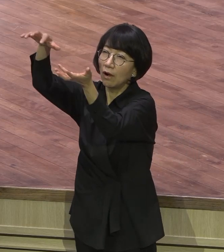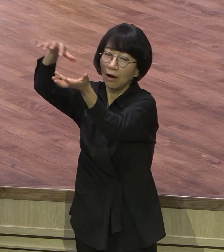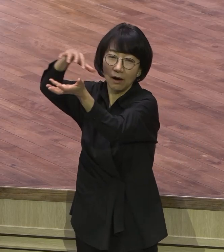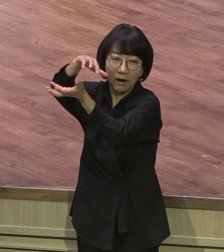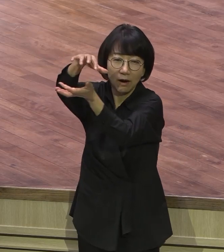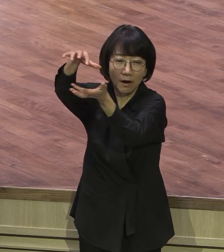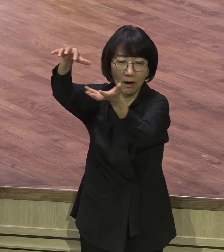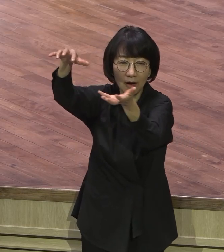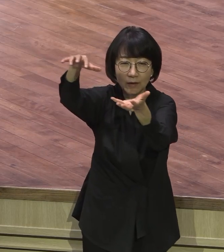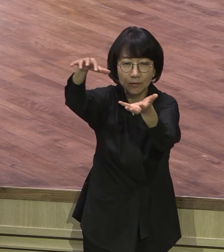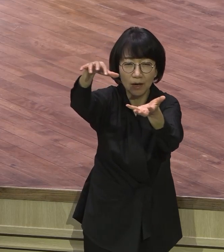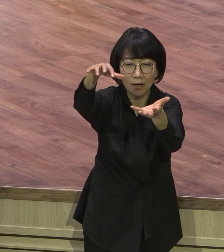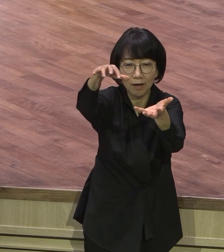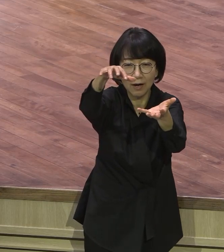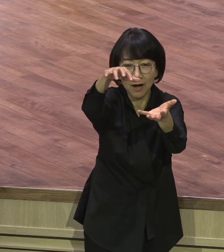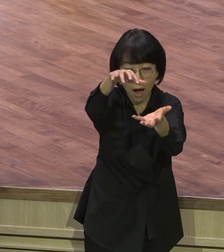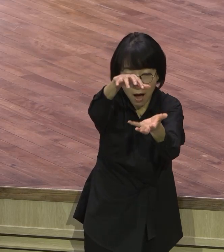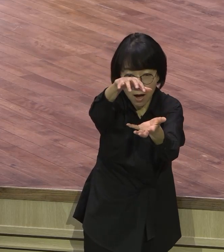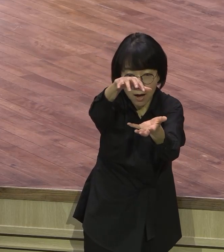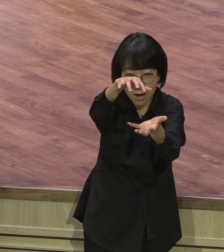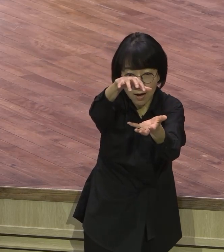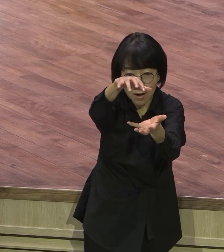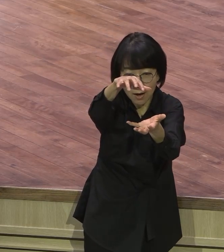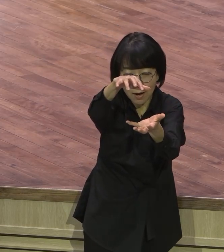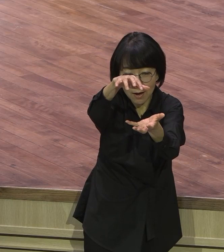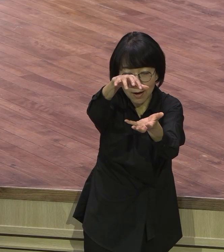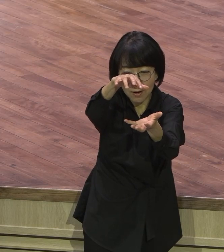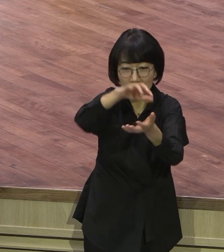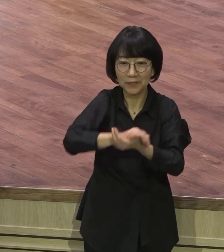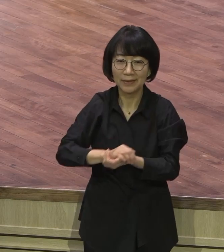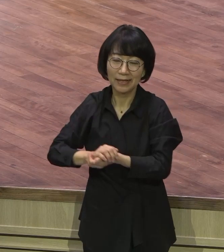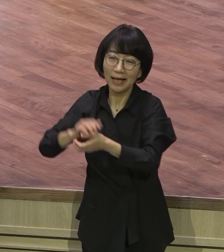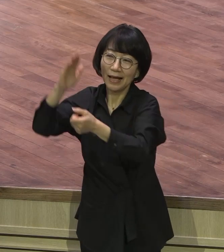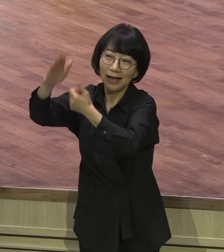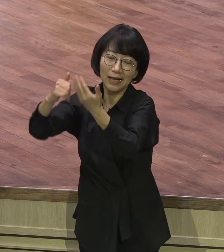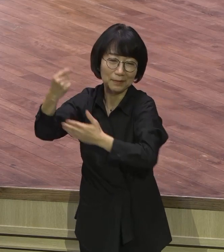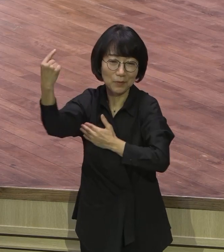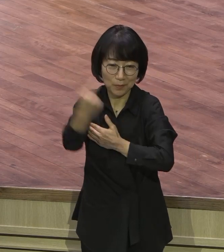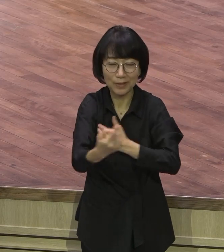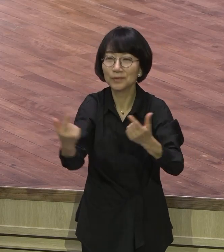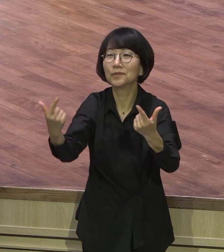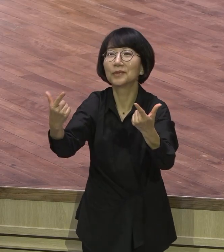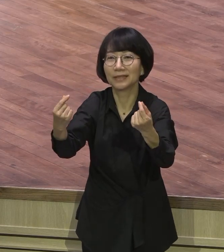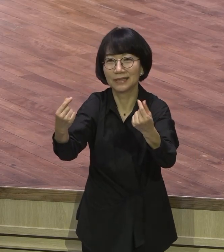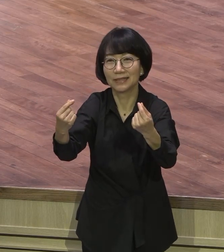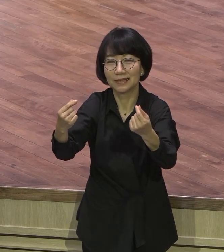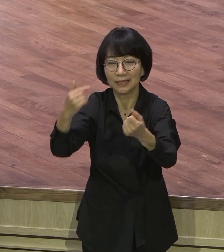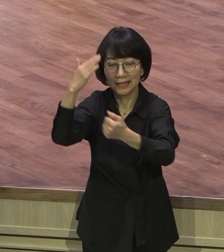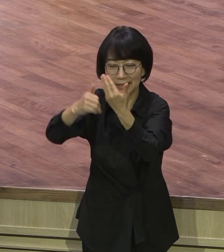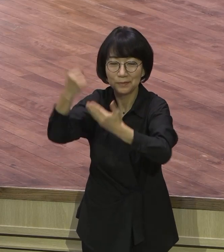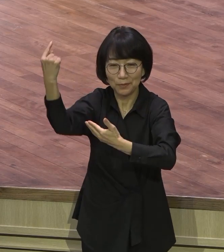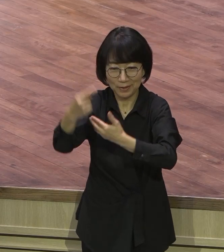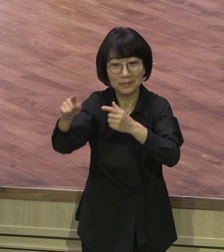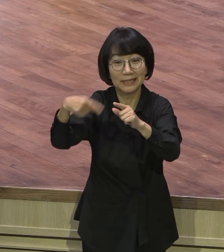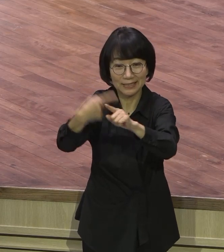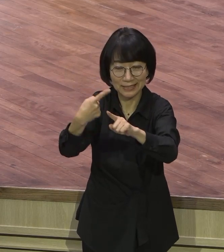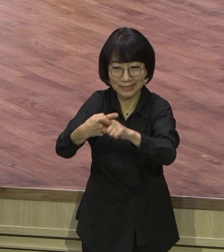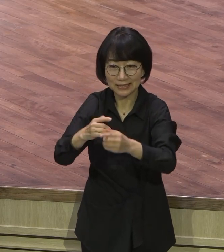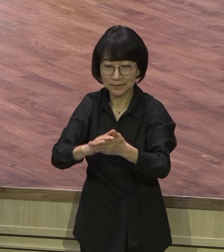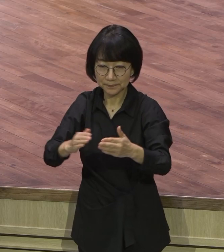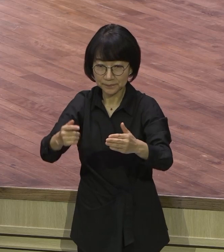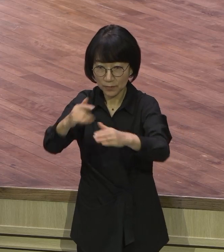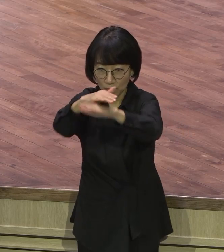섰다 그랬어요. 구름 기둥이 짠 이게 뭐여 하나님의 임제를 상징한 거예요. 모세가 들어가고